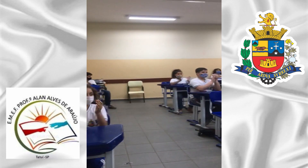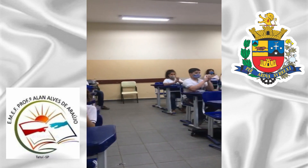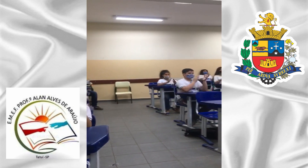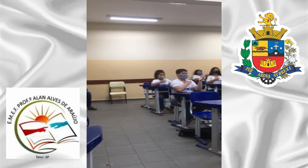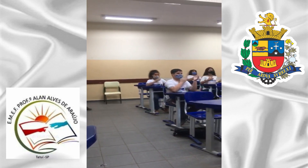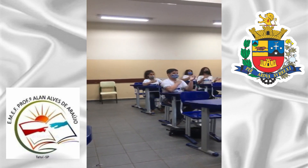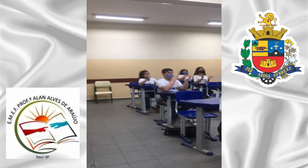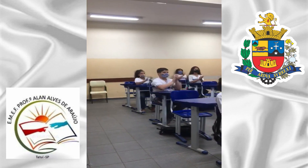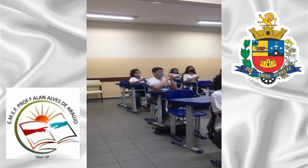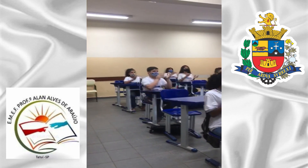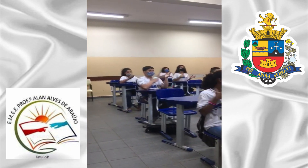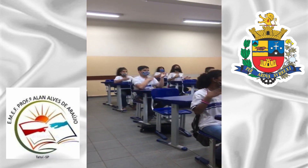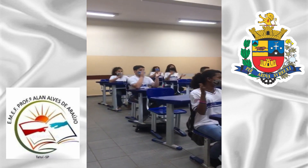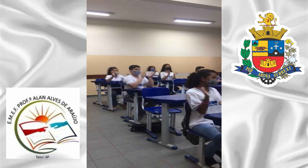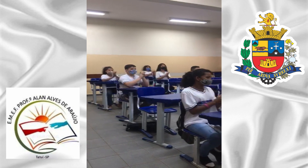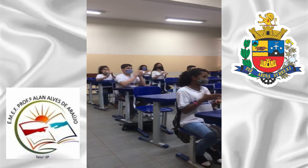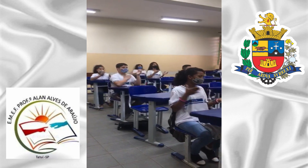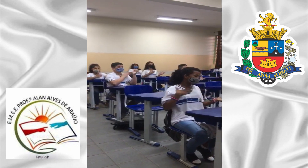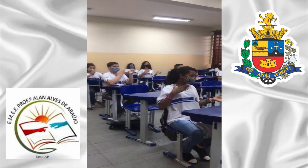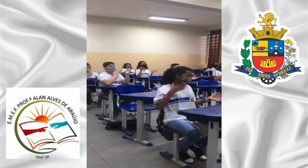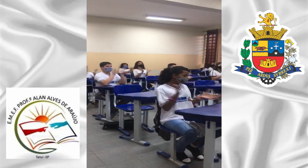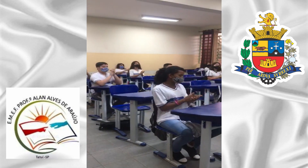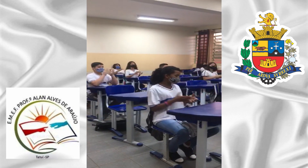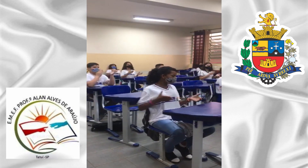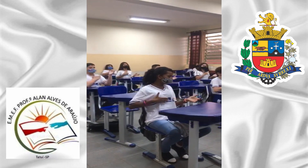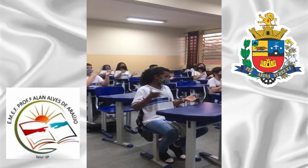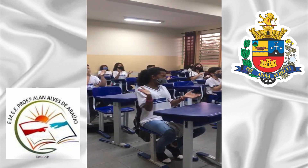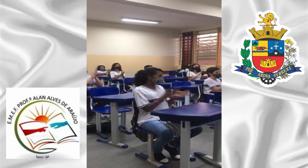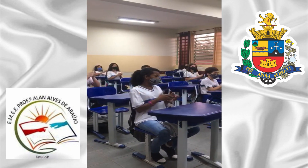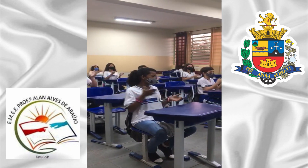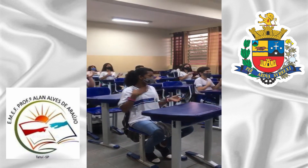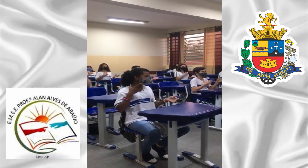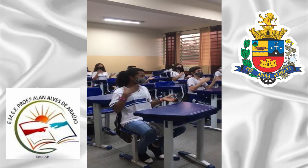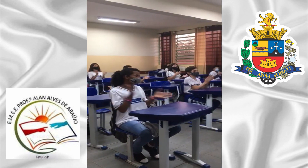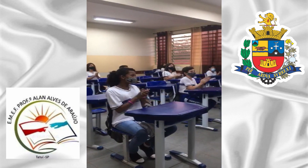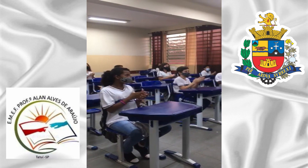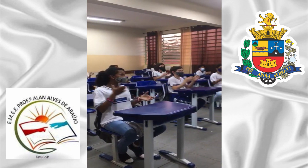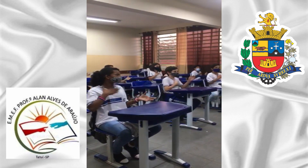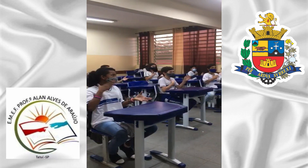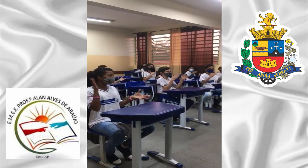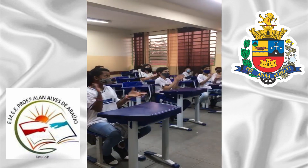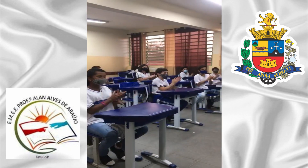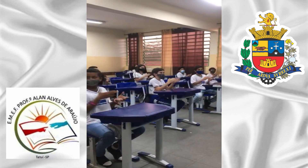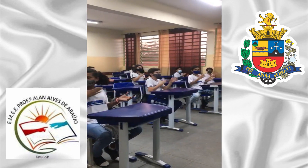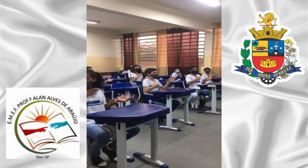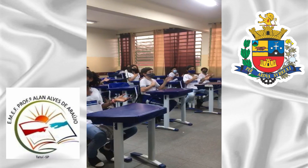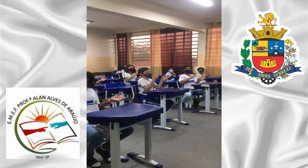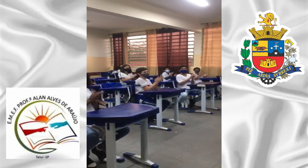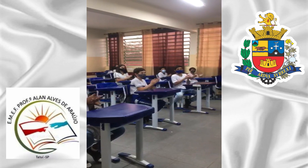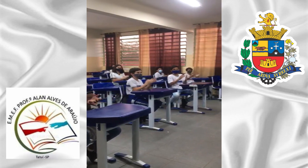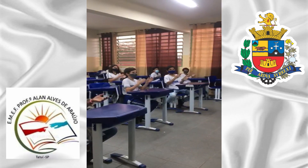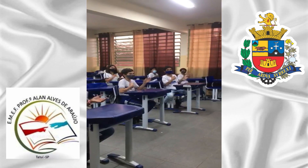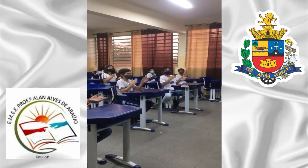alfoge tendura você não vence nisso, te